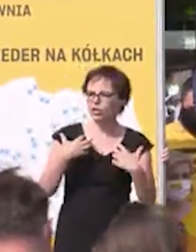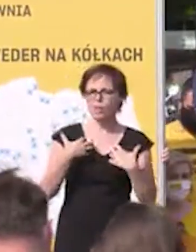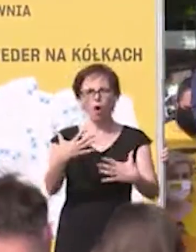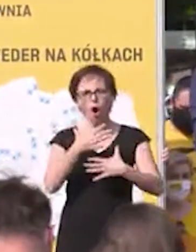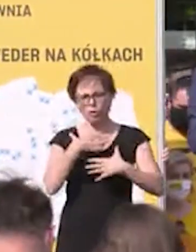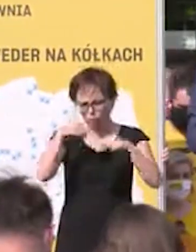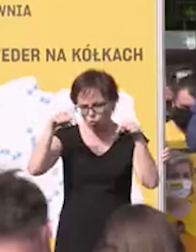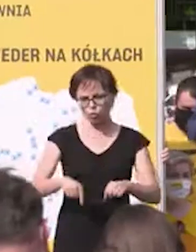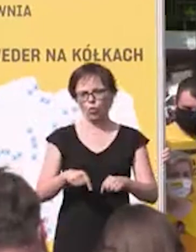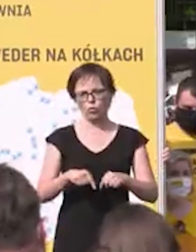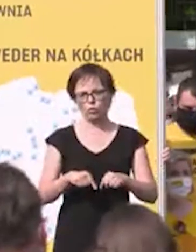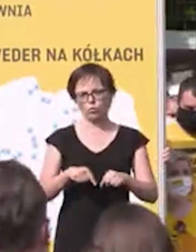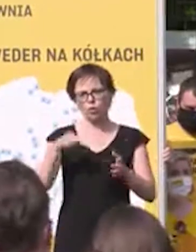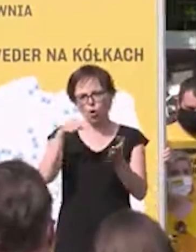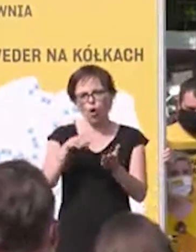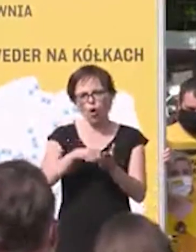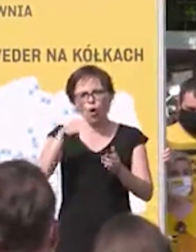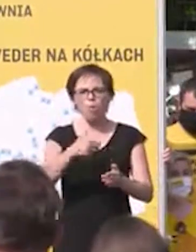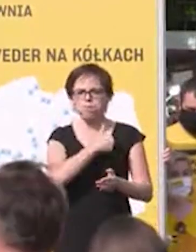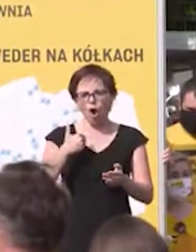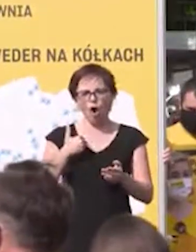co stanowi nasze DNA.